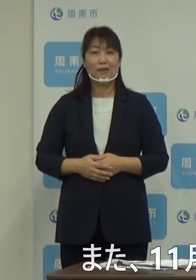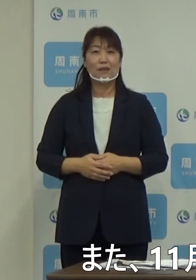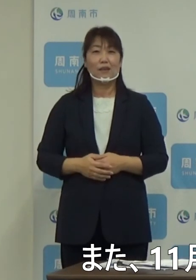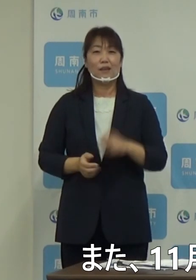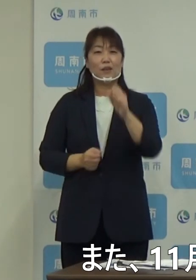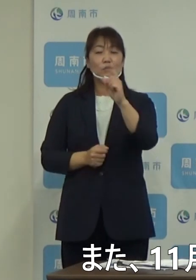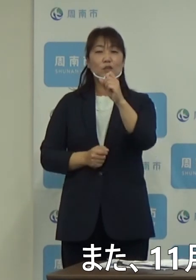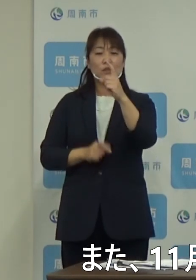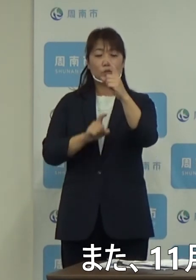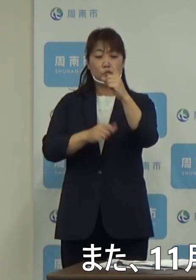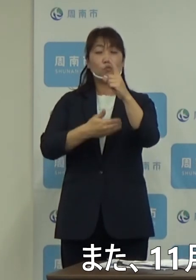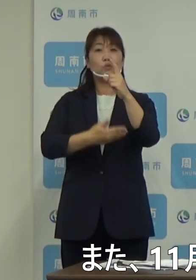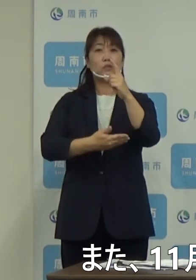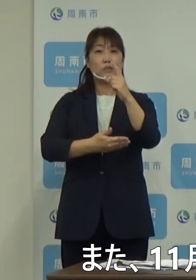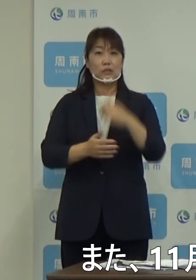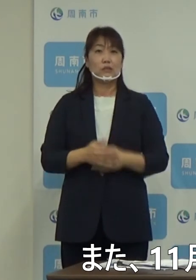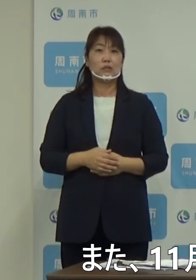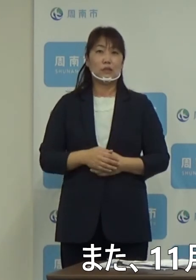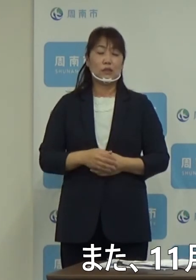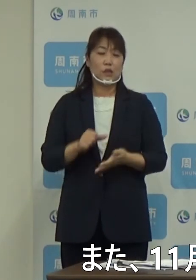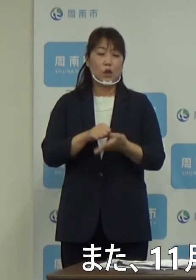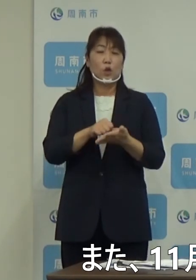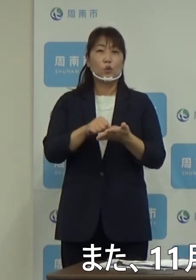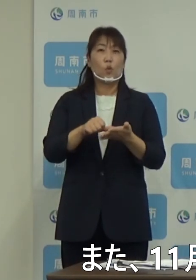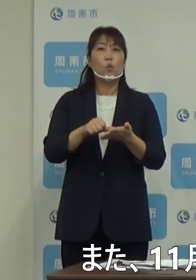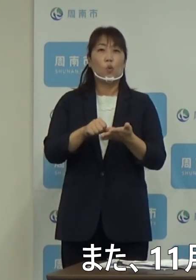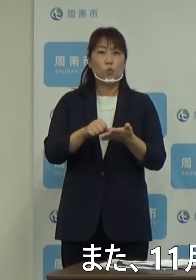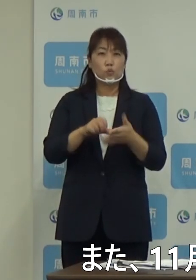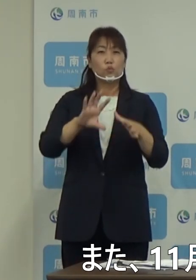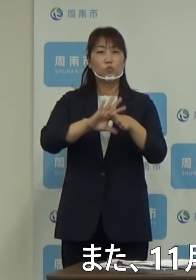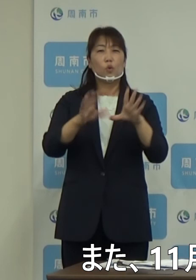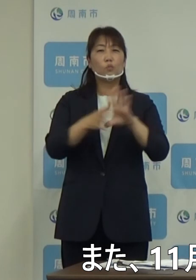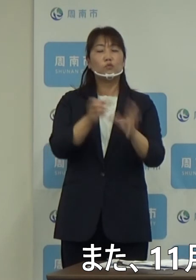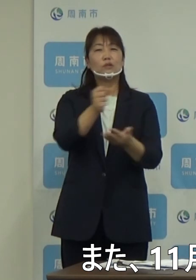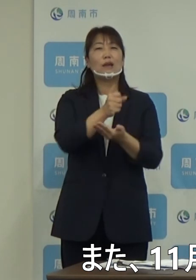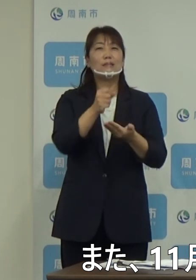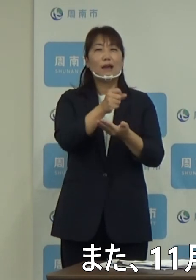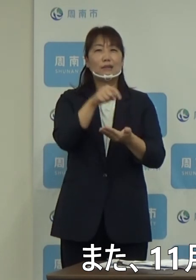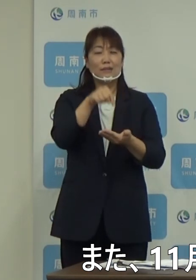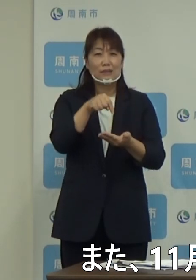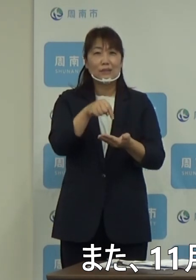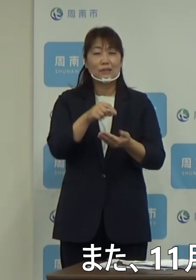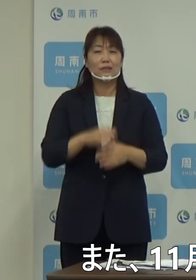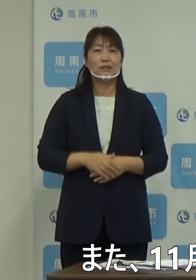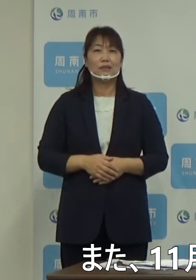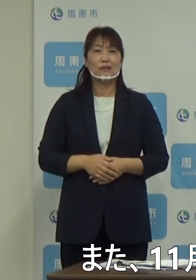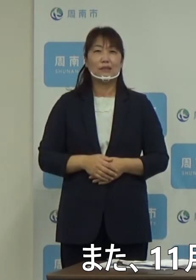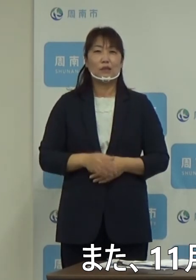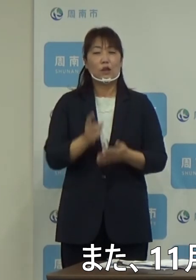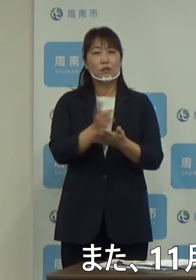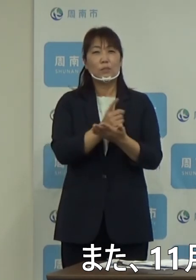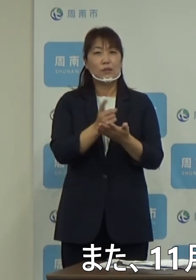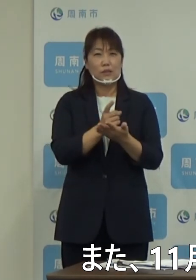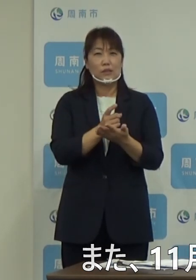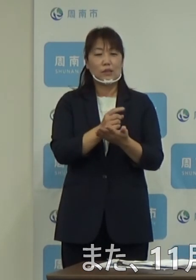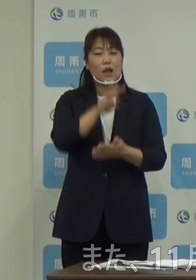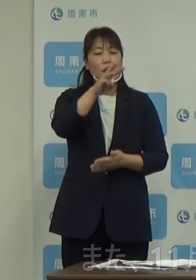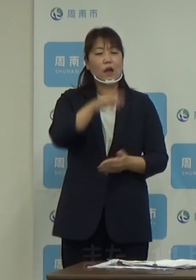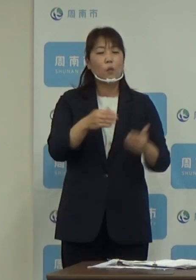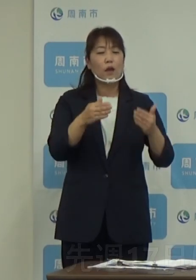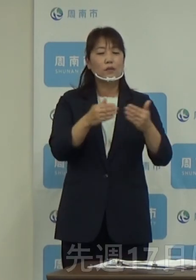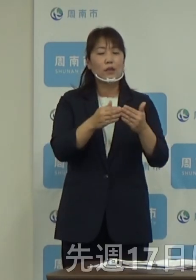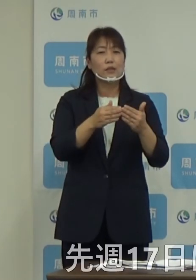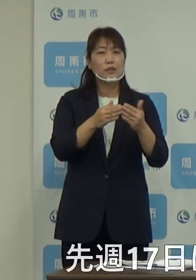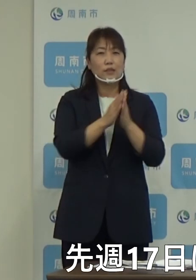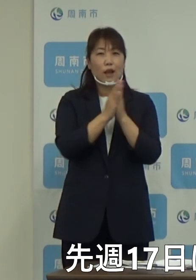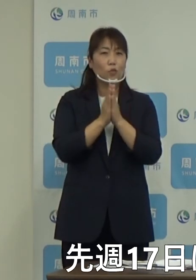11月19日に登録有形文化財とすべきとの答申が示された川崎観音堂